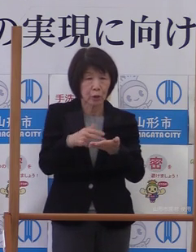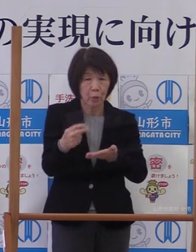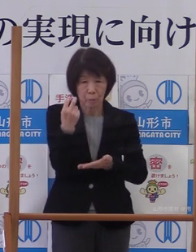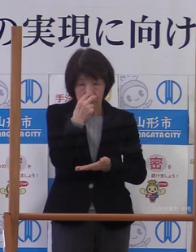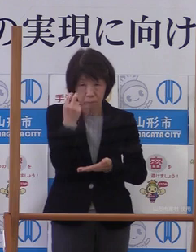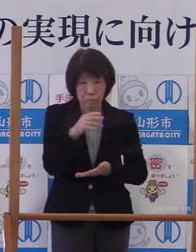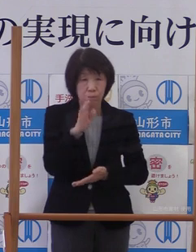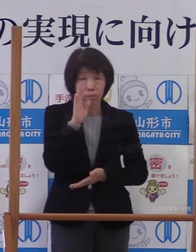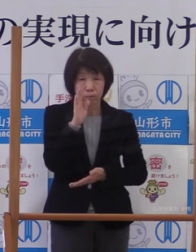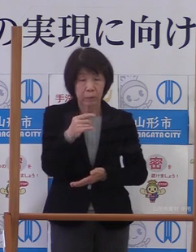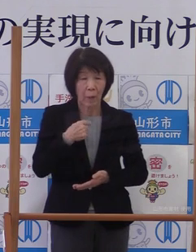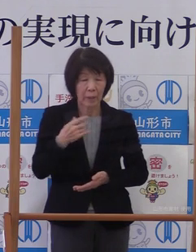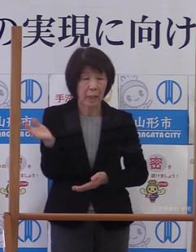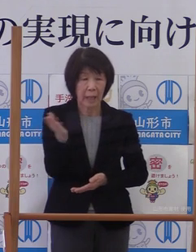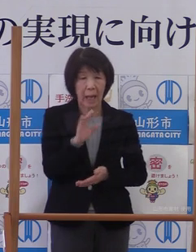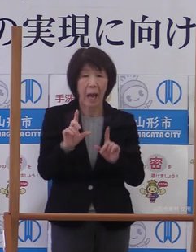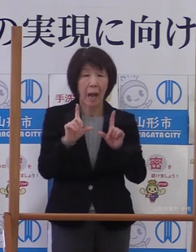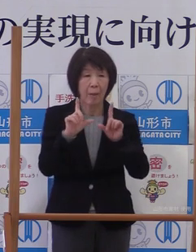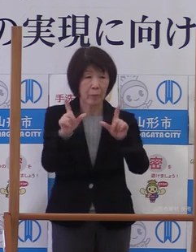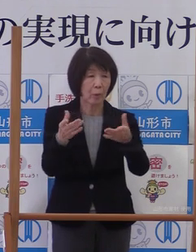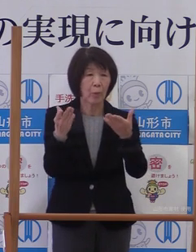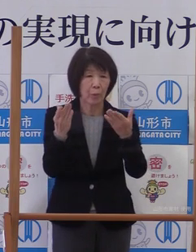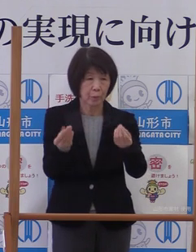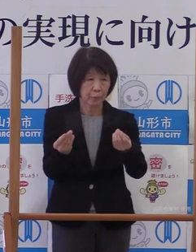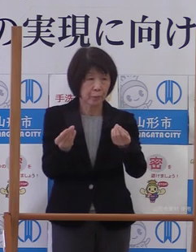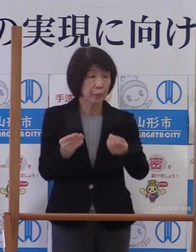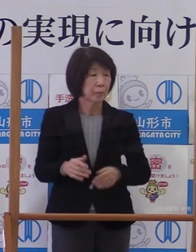ください。私からの発表は以上でございます。